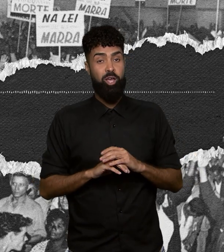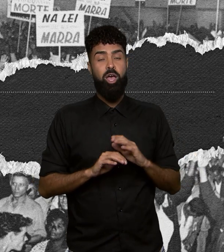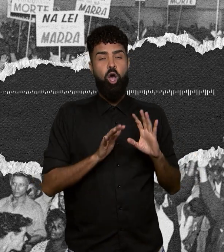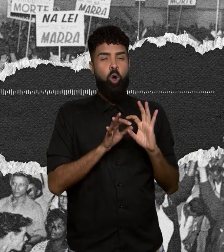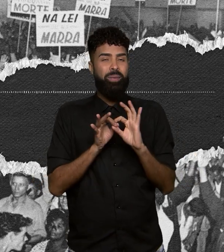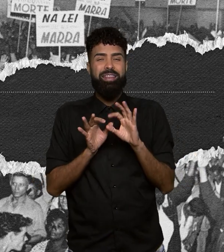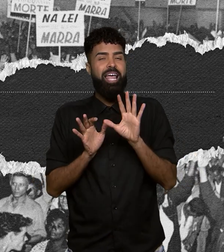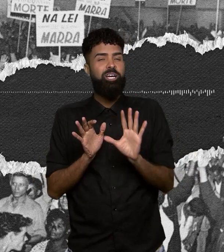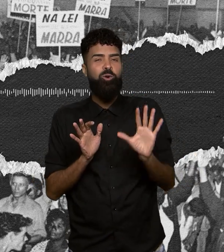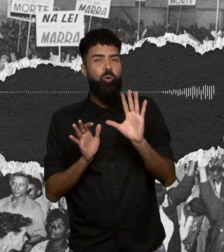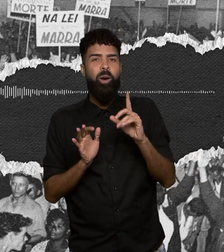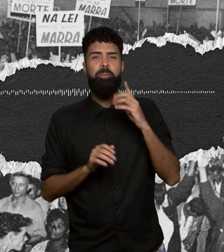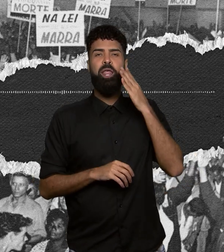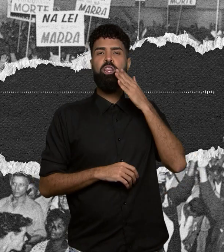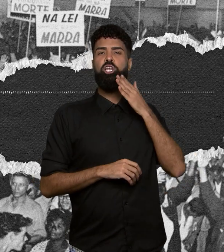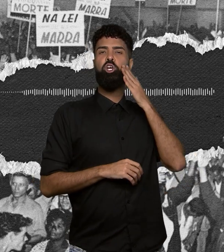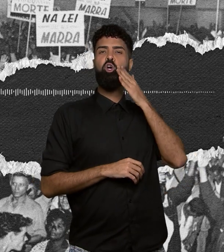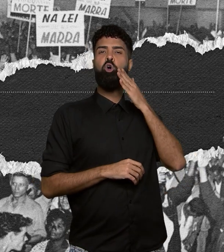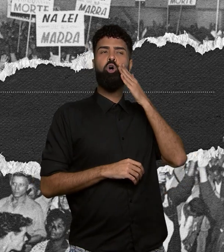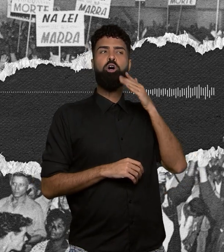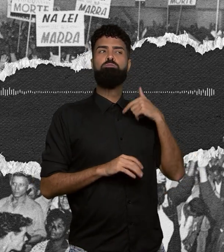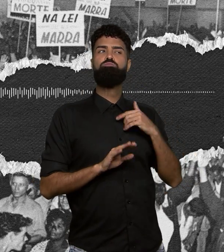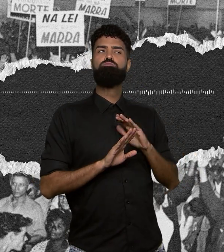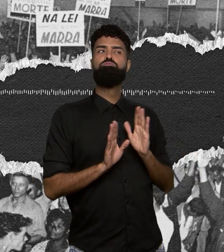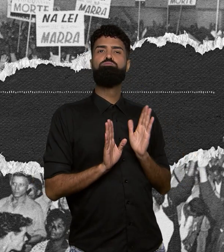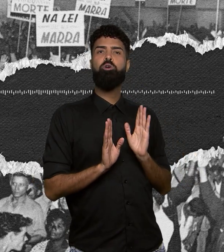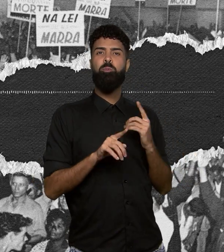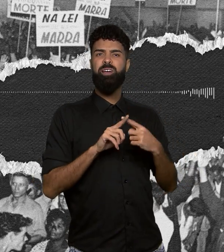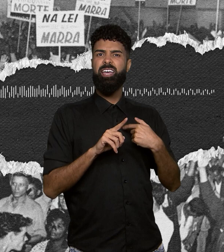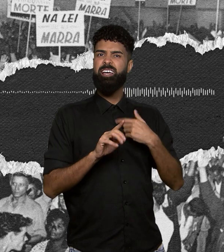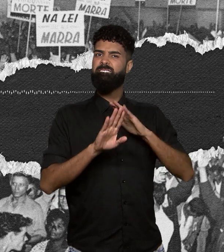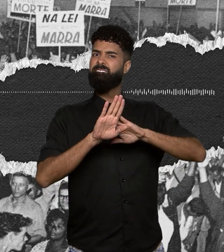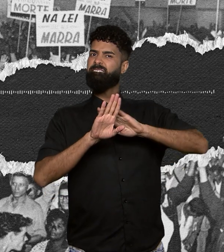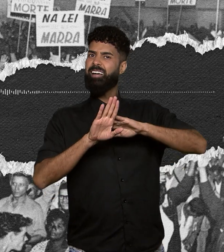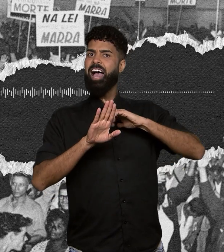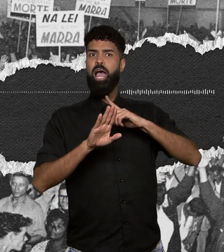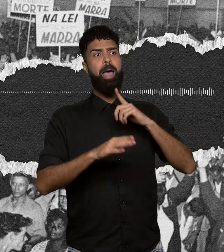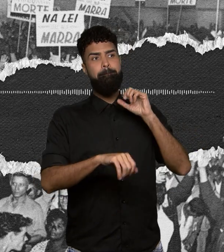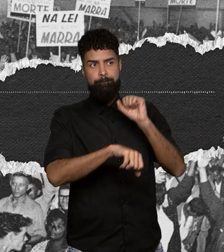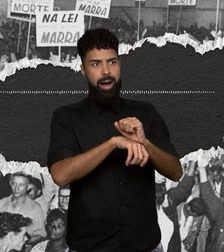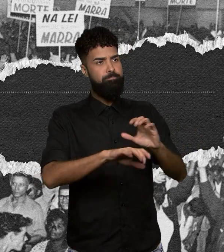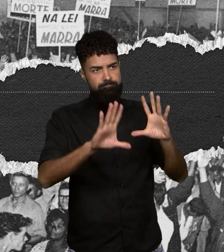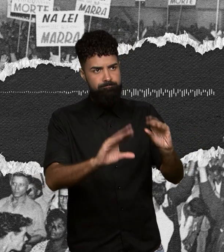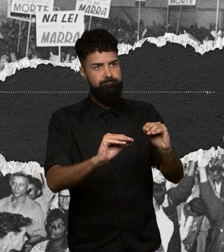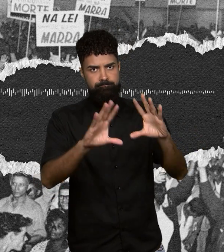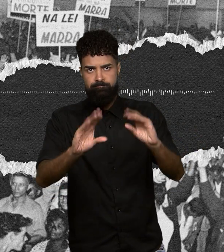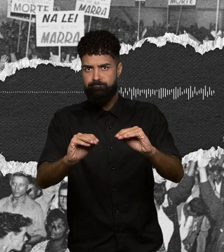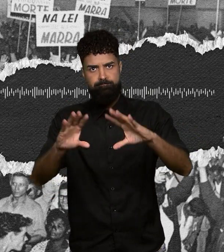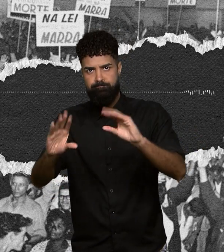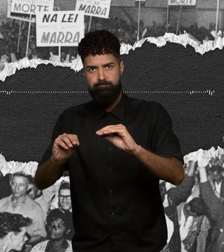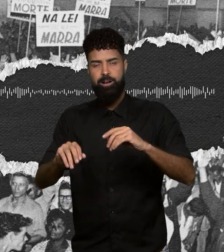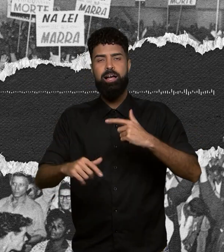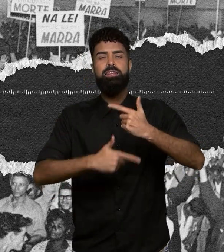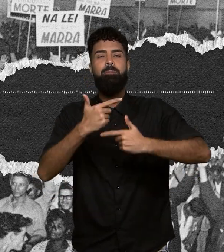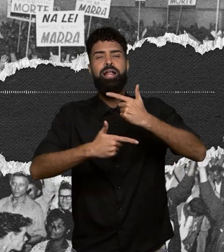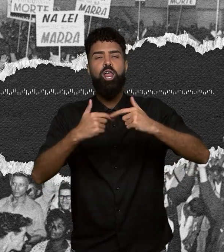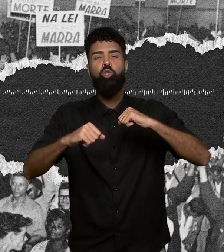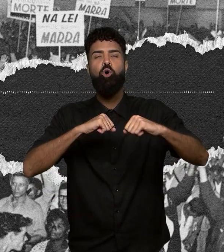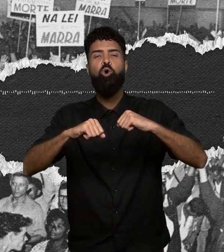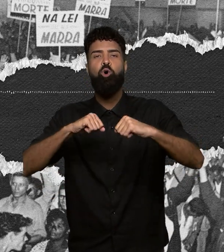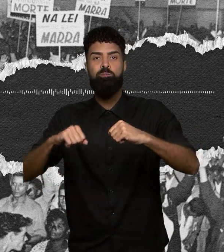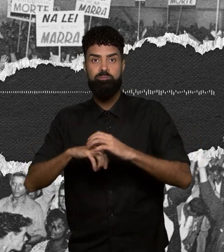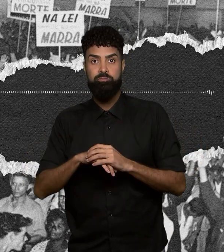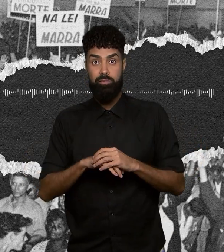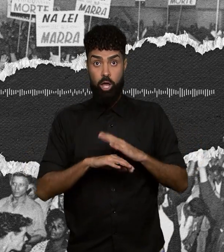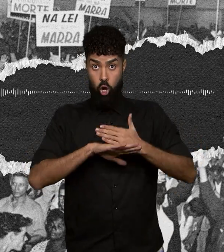que esse discurso busca justificar as ações de contenção da classe trabalhador depois do golpe pelo menos